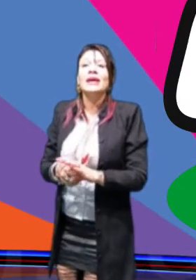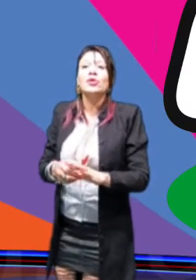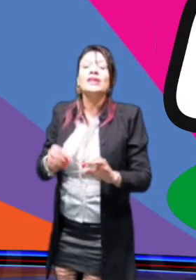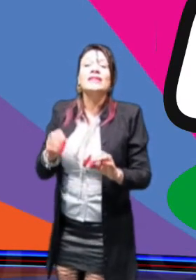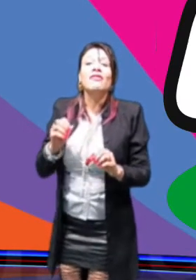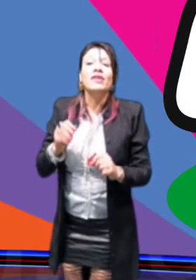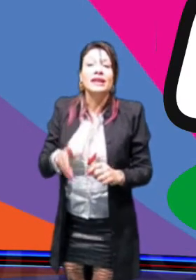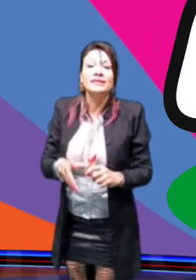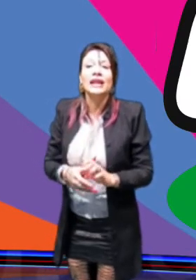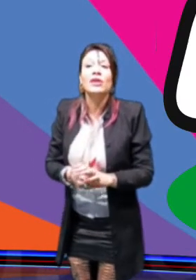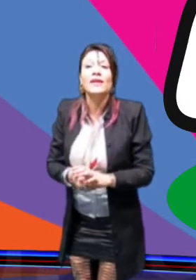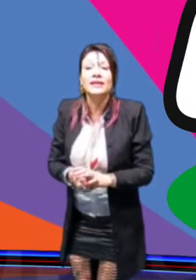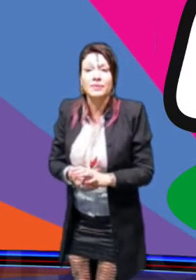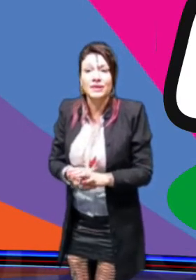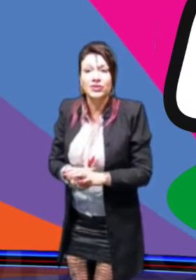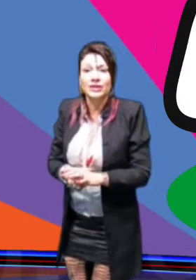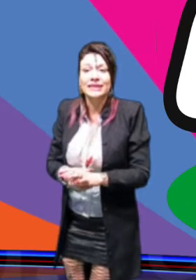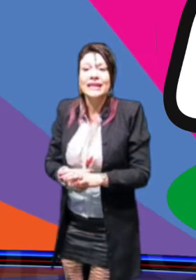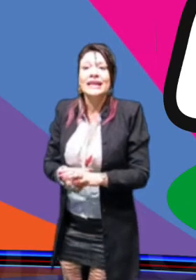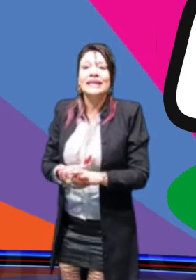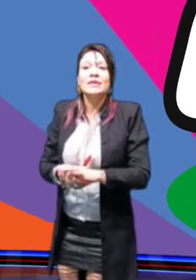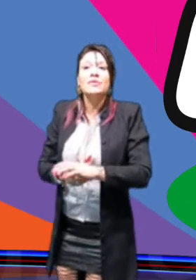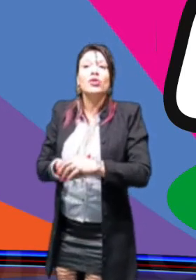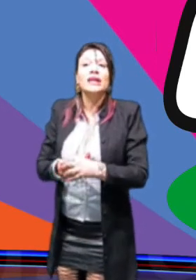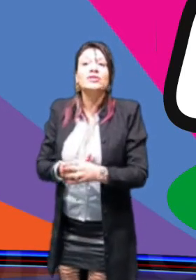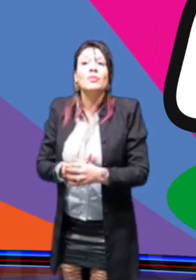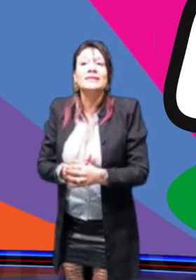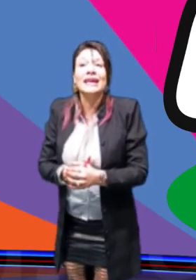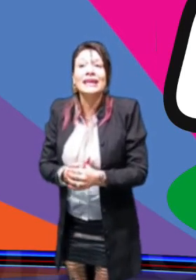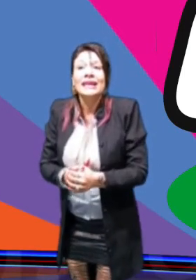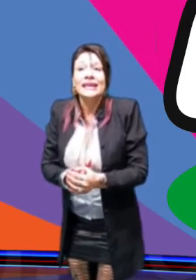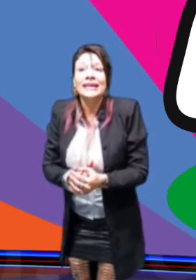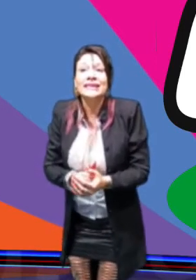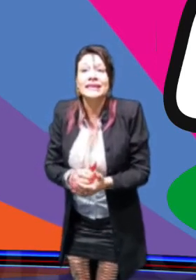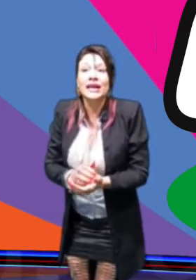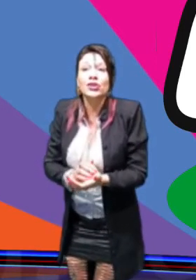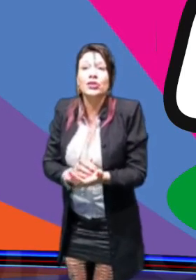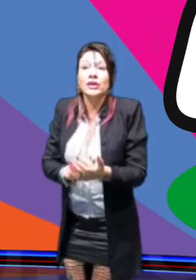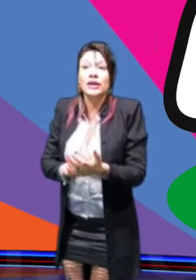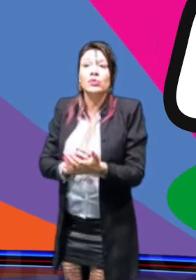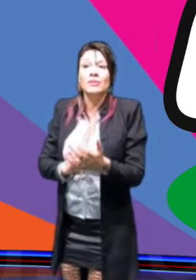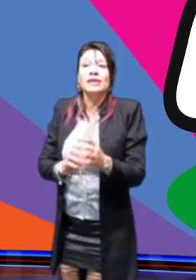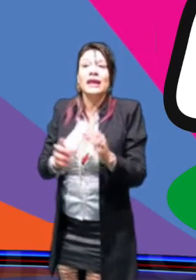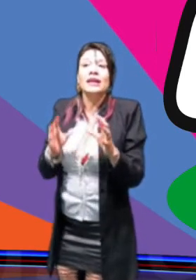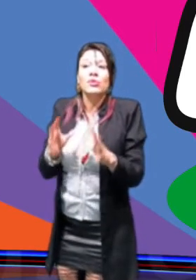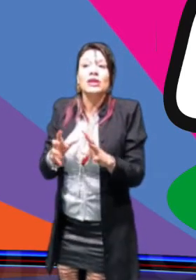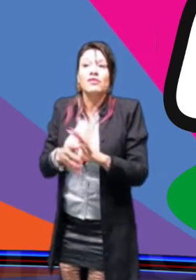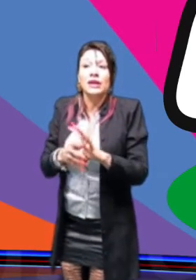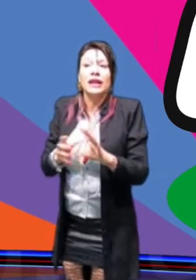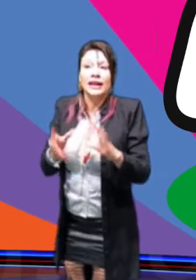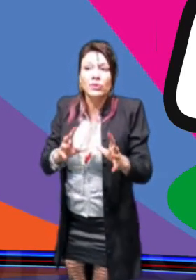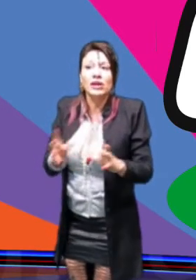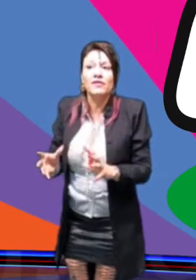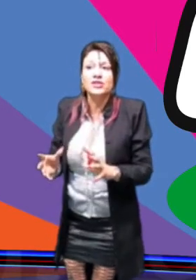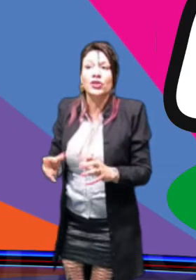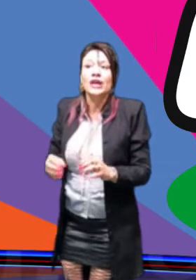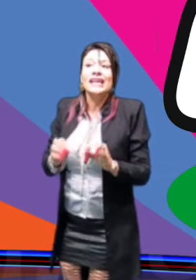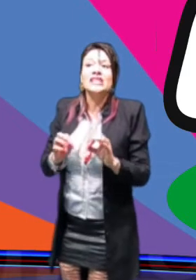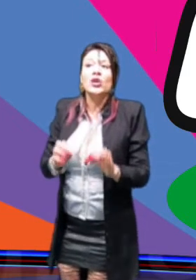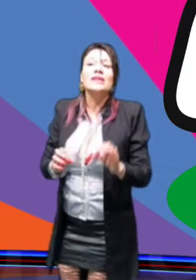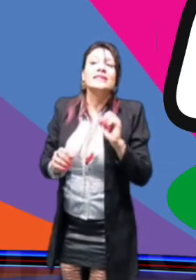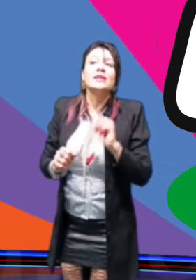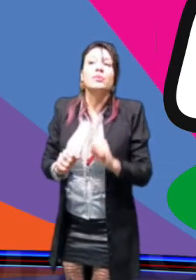y transferencias a la hora de las inversiones. En este mismo contexto, a pesar de que el secretario justamente al ritmo de la inflación que